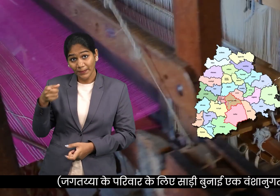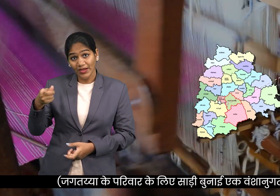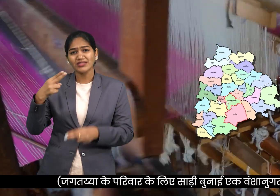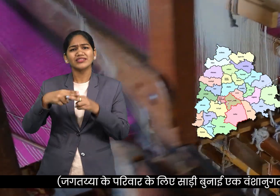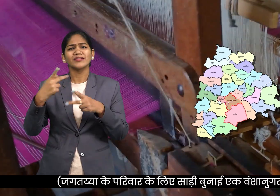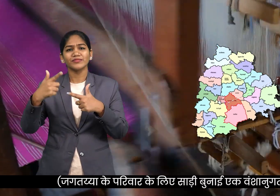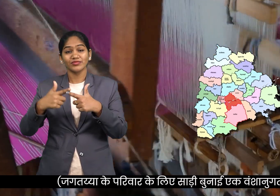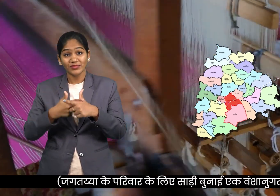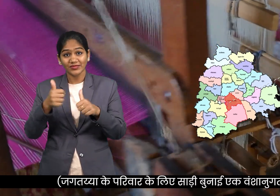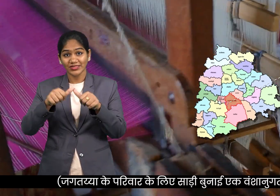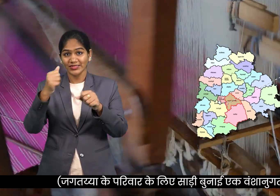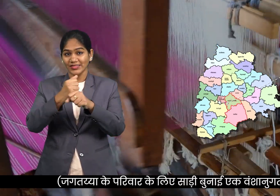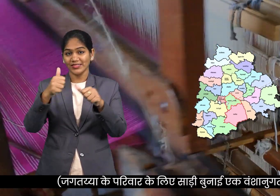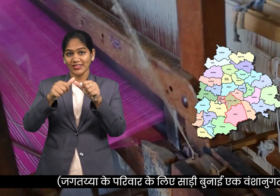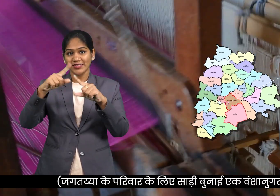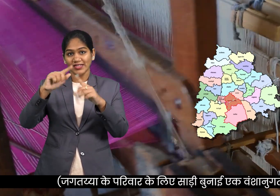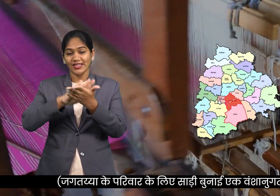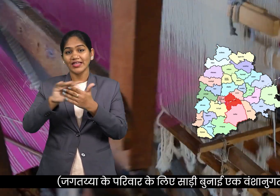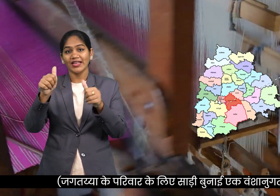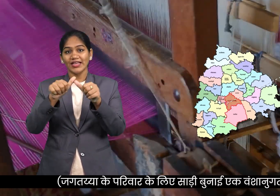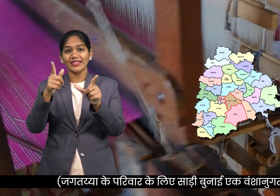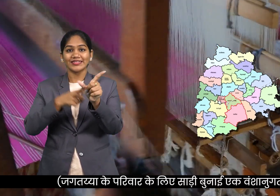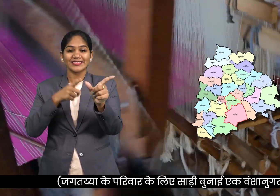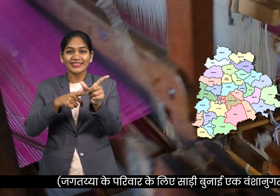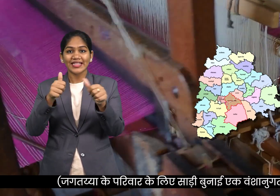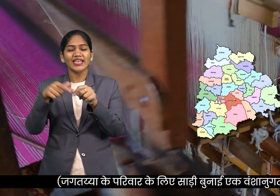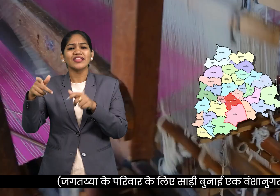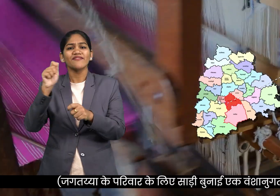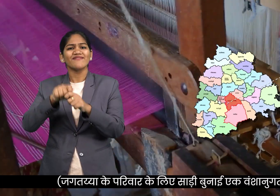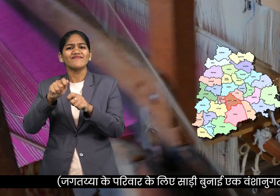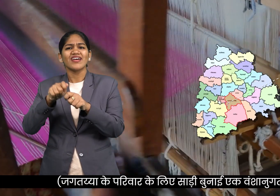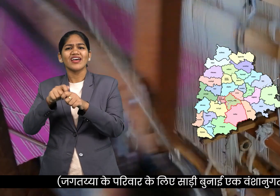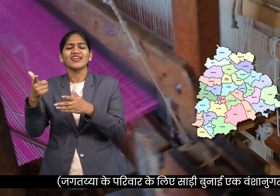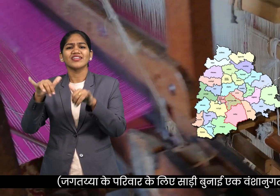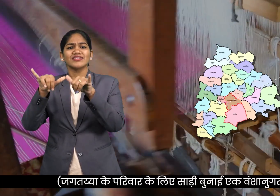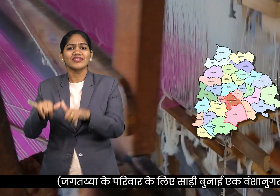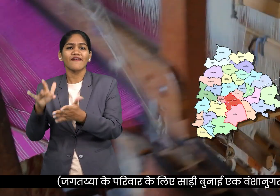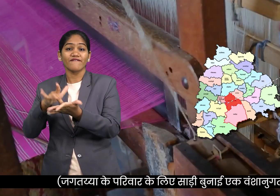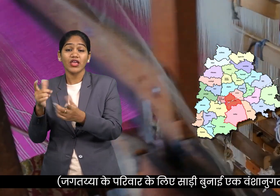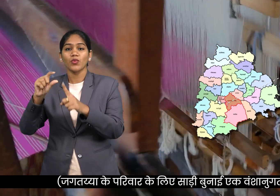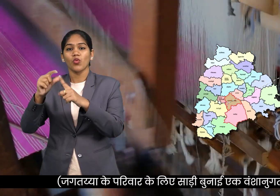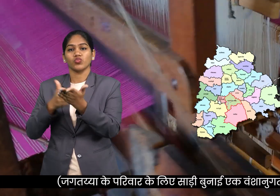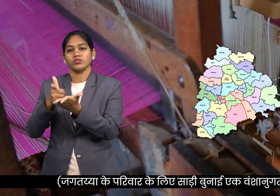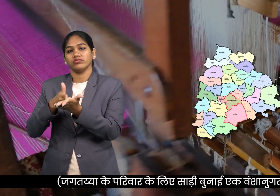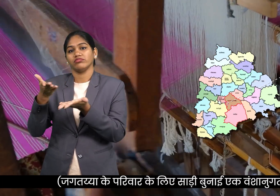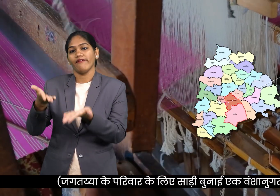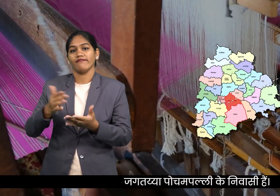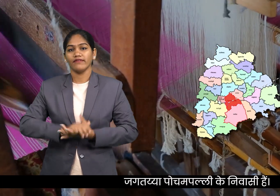जो जगतैया के परिवार के लिए साड़ी बुनाई एवं वंशानुगत व्यवसाय है।